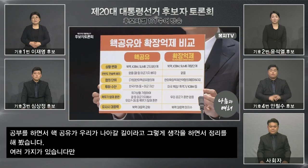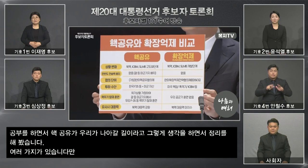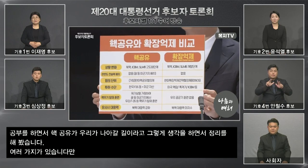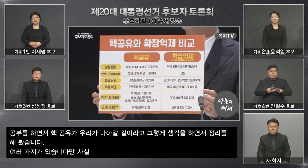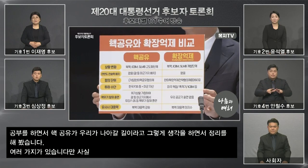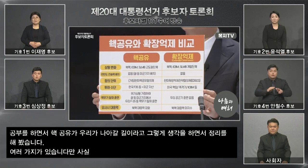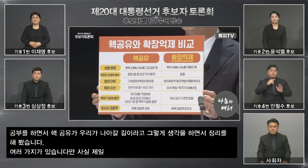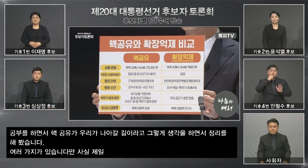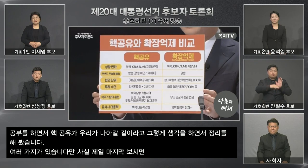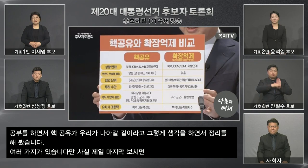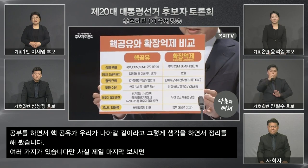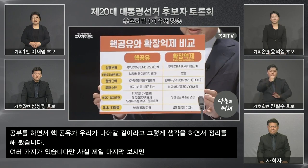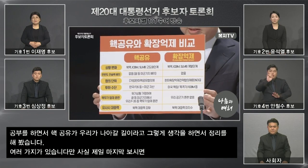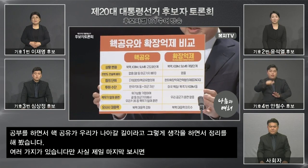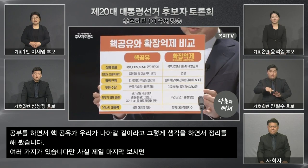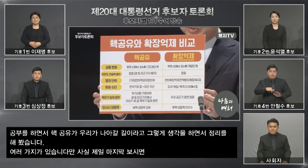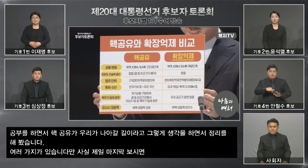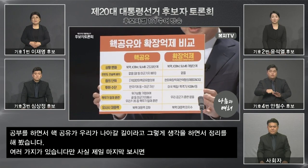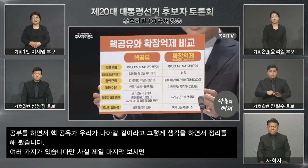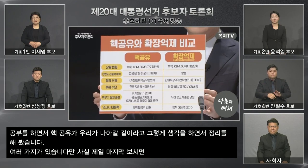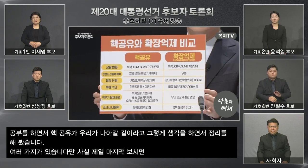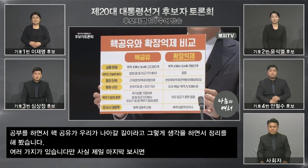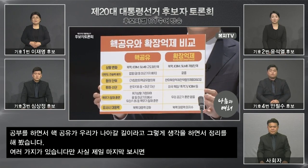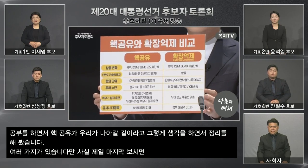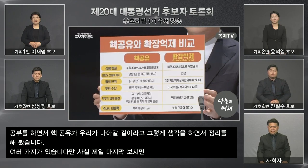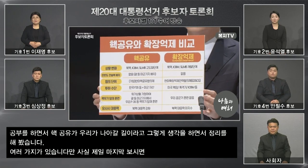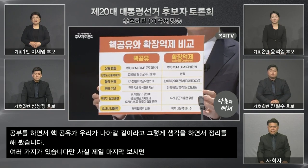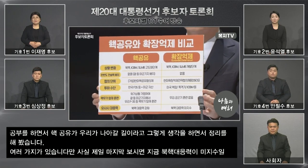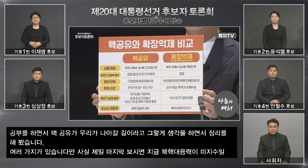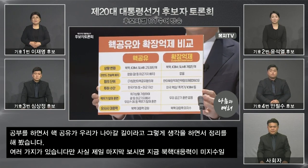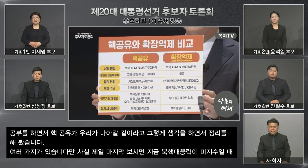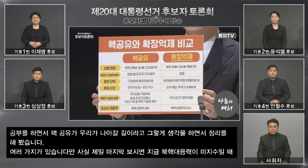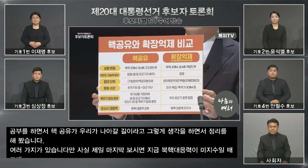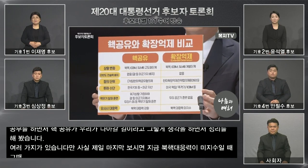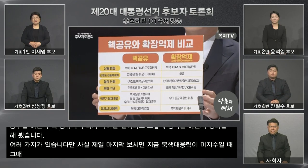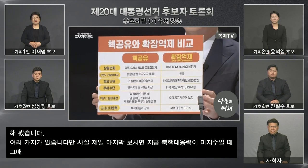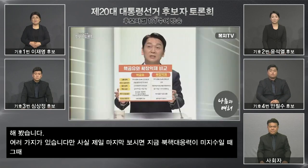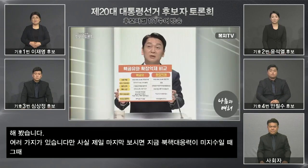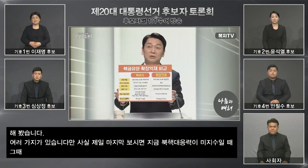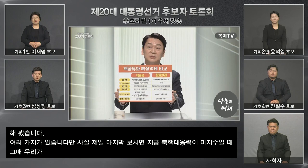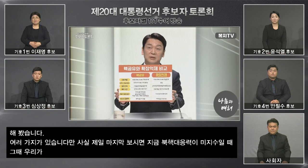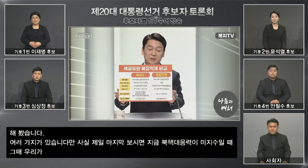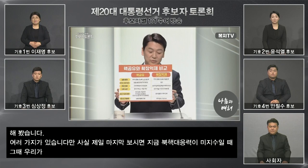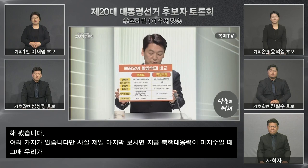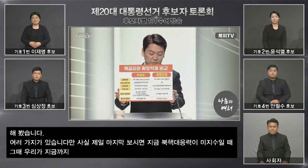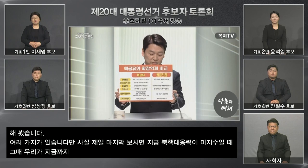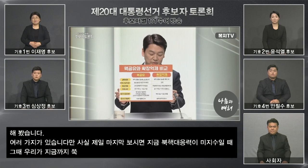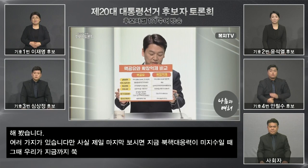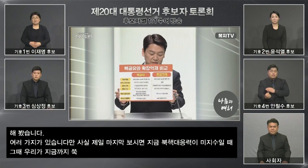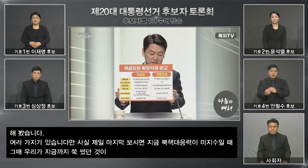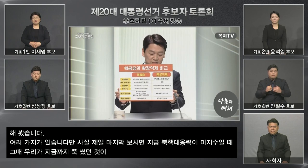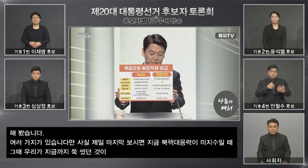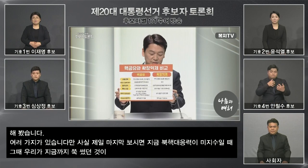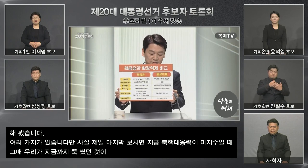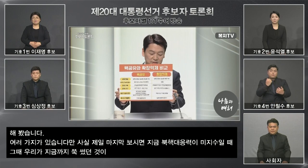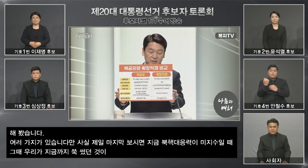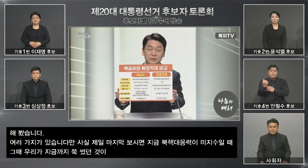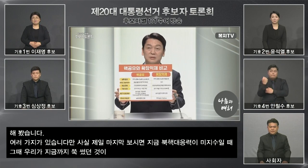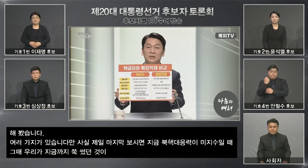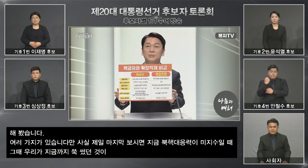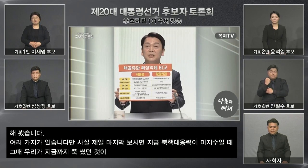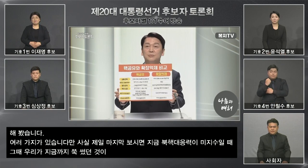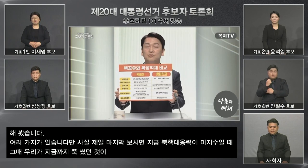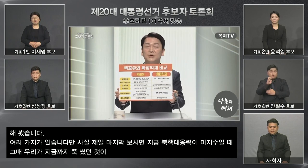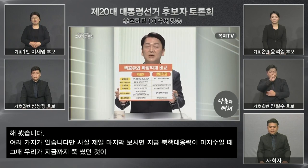대응력이 미지수일 때 그때 우리가 지금까지 쭉 썼던 것이 바로 확장 억제이고요. 지금은